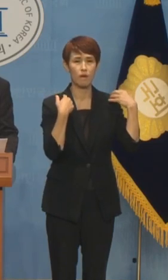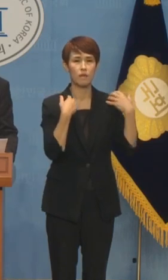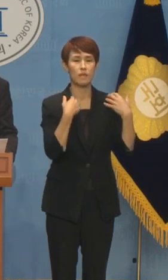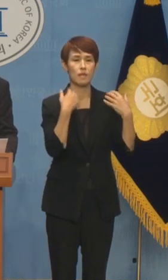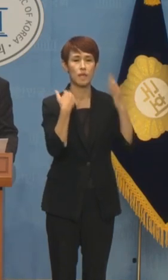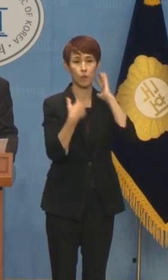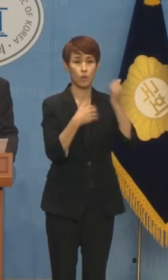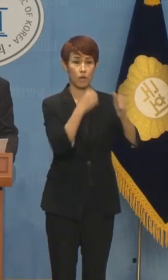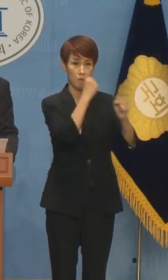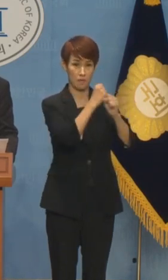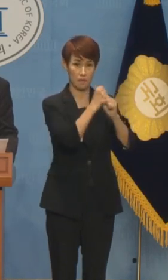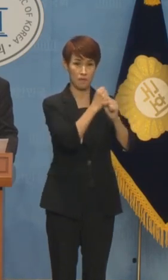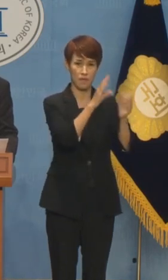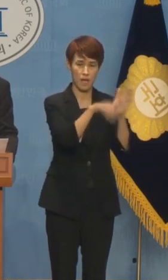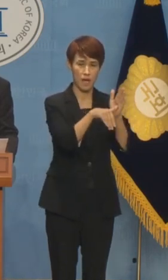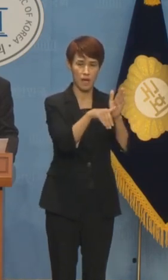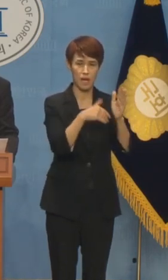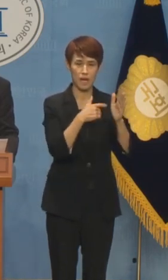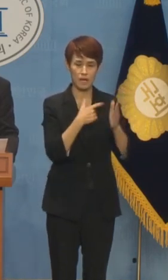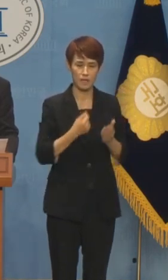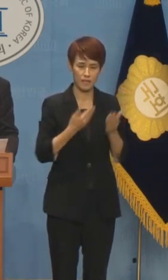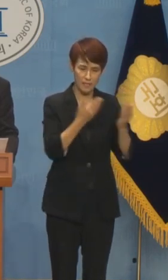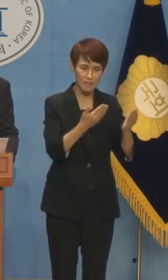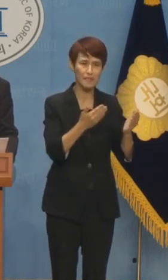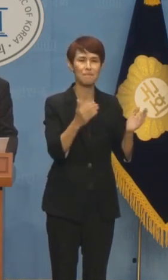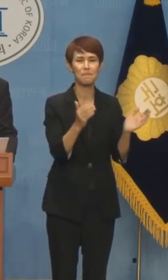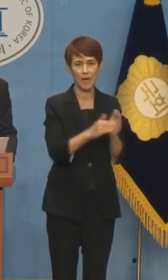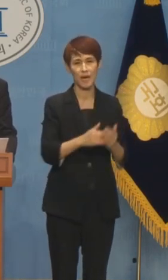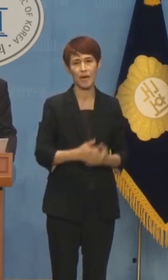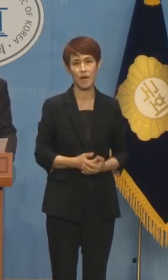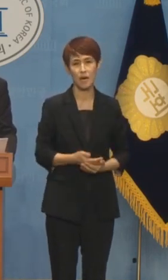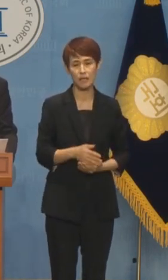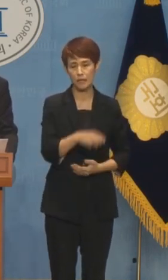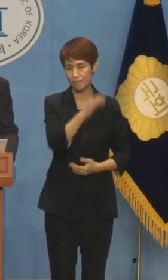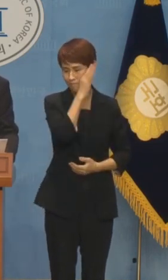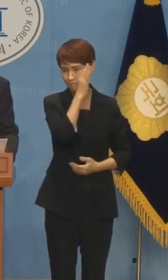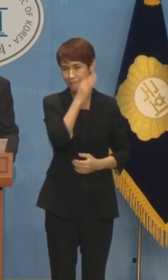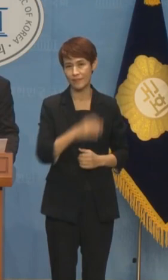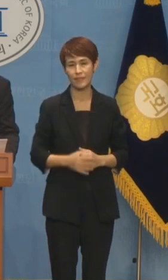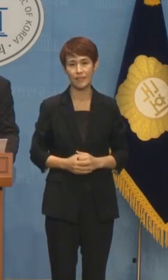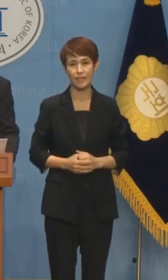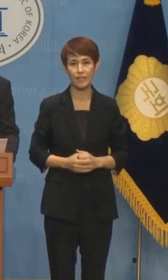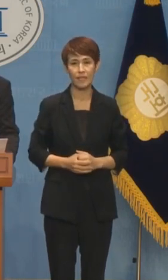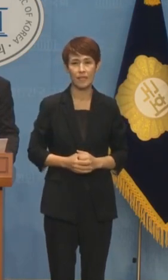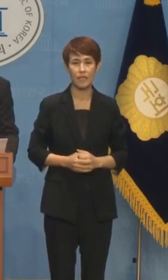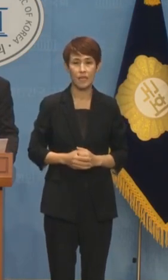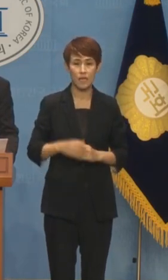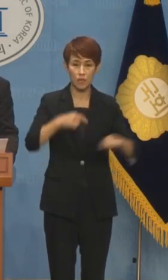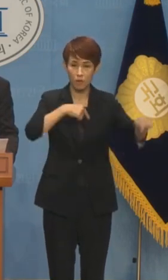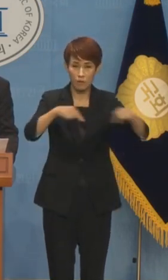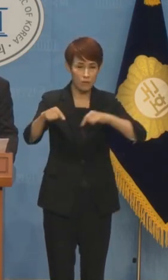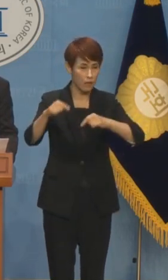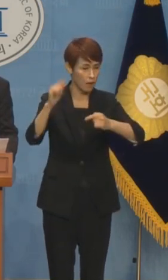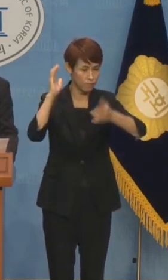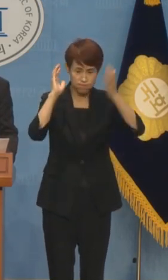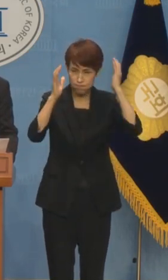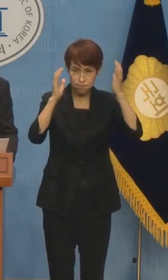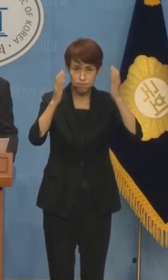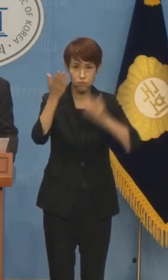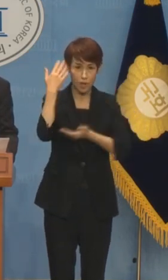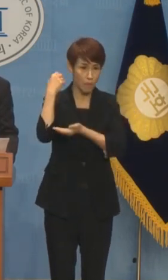한 명으로 부끄러움을 금할 길이 없습니다. 그런 이유로 길 잃은 정치, 방향을 잃은